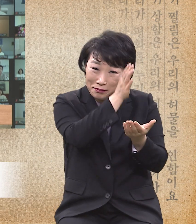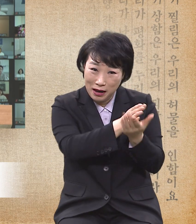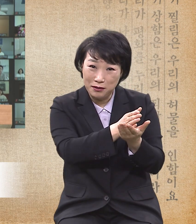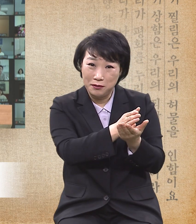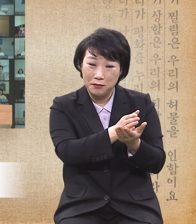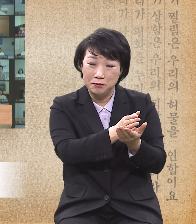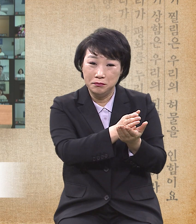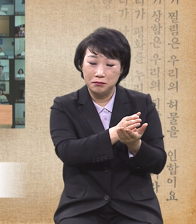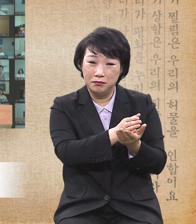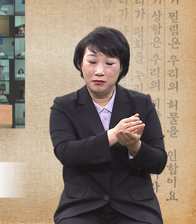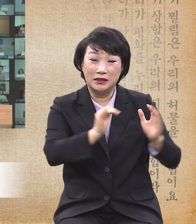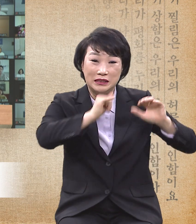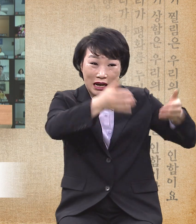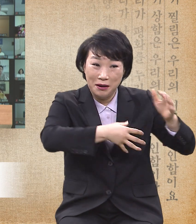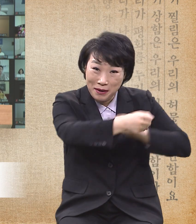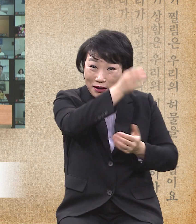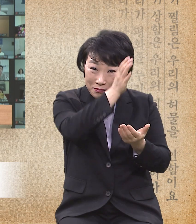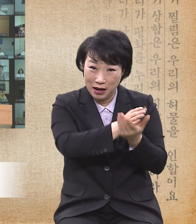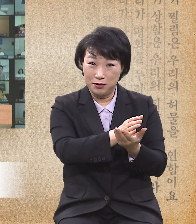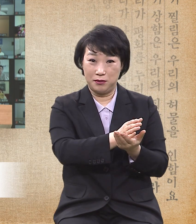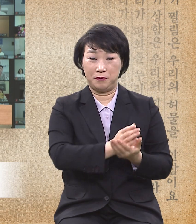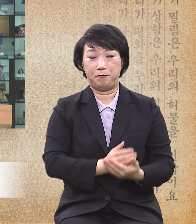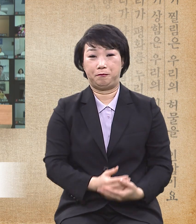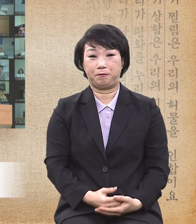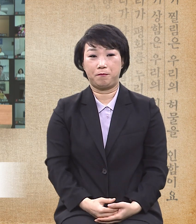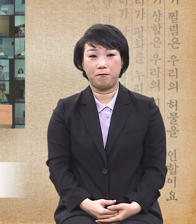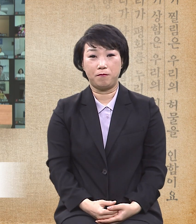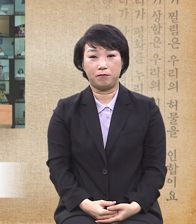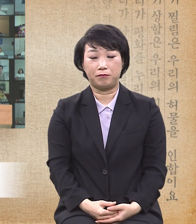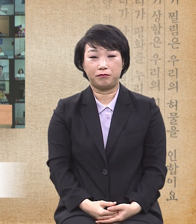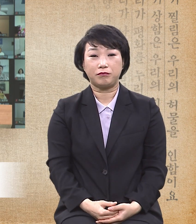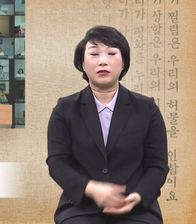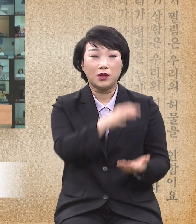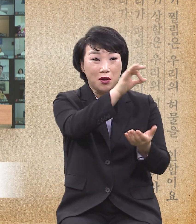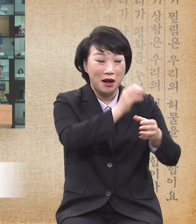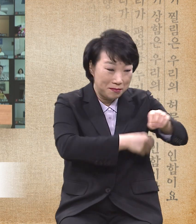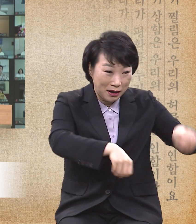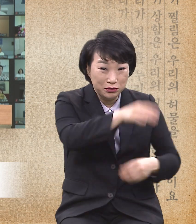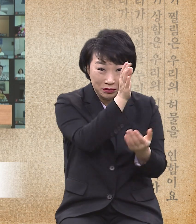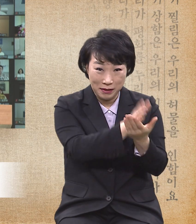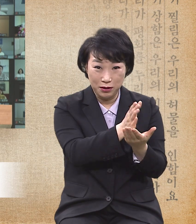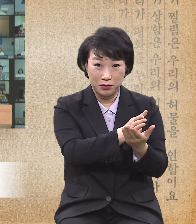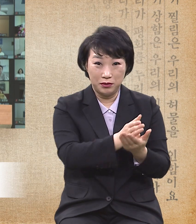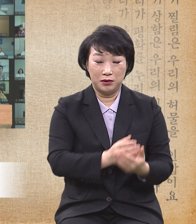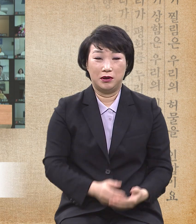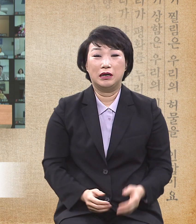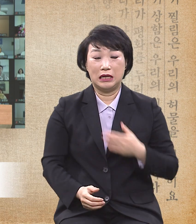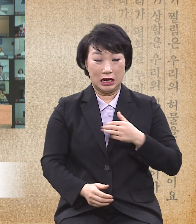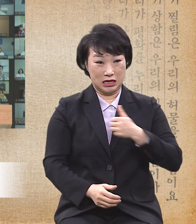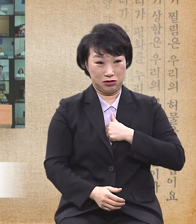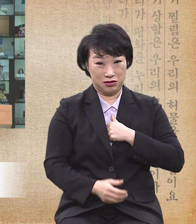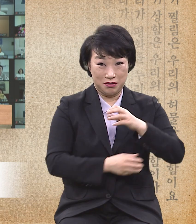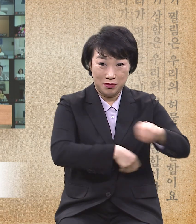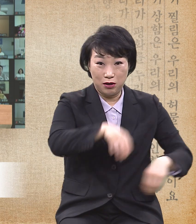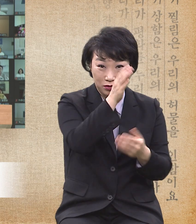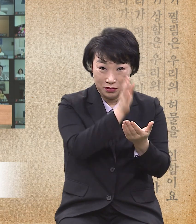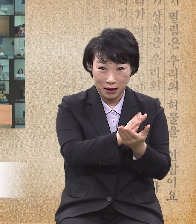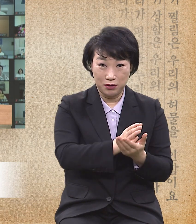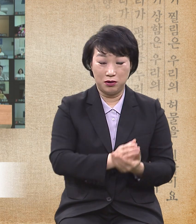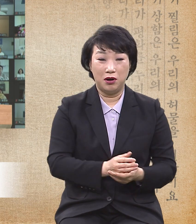마라, 세상에게 빼앗기지 마라, 물질과 바꾸지 마라, 네 자존심과 바꾸지